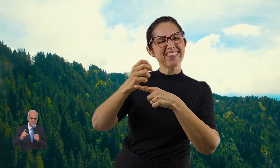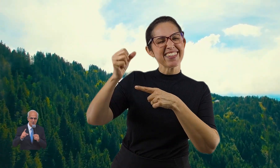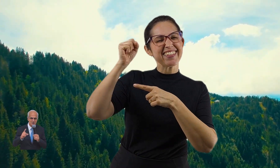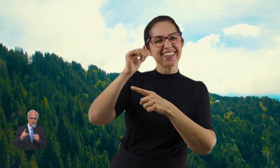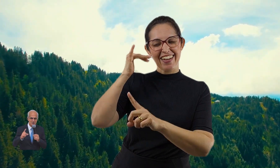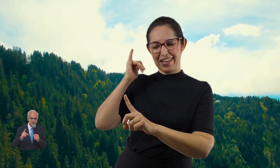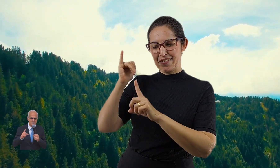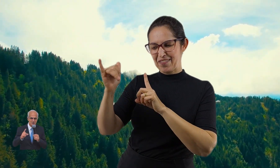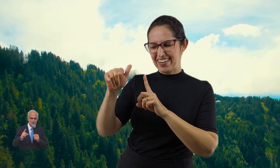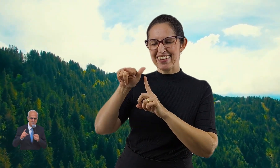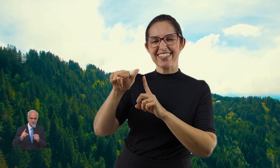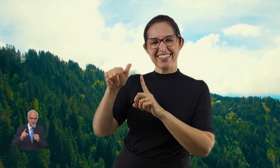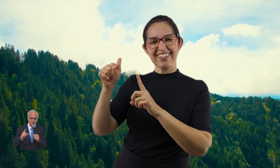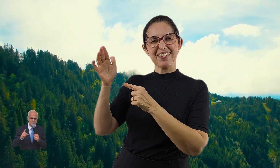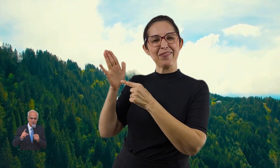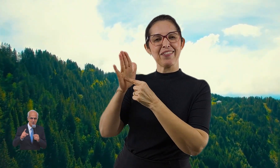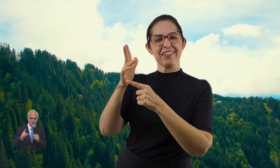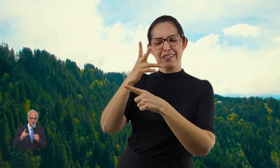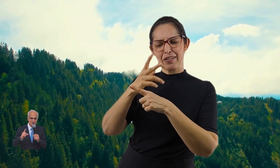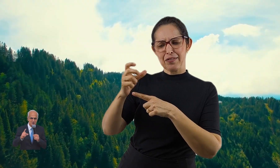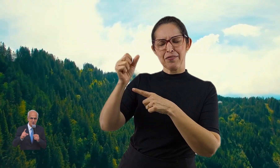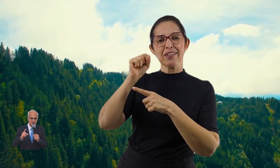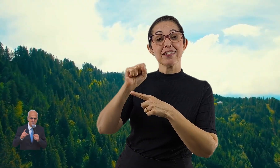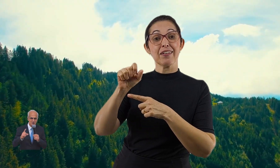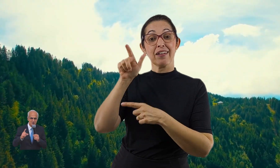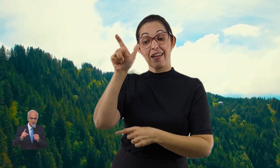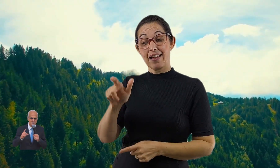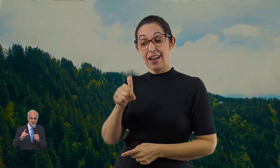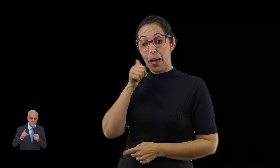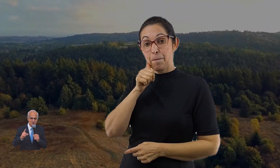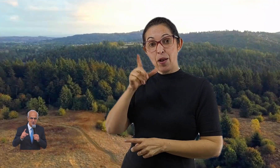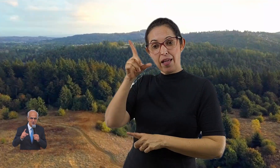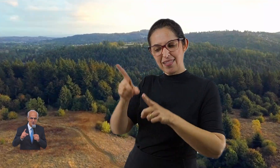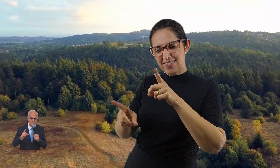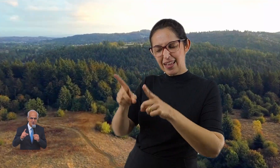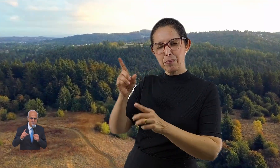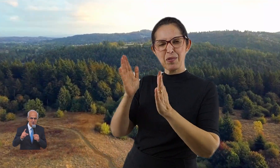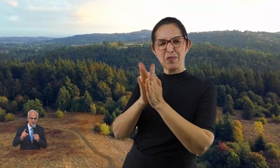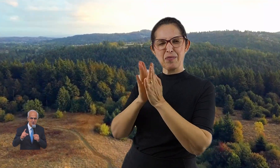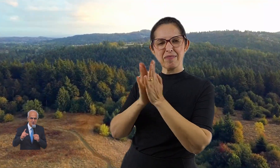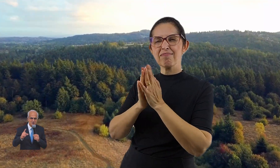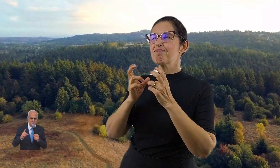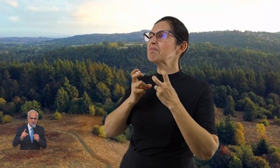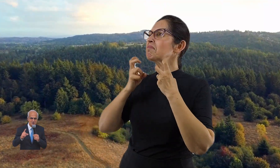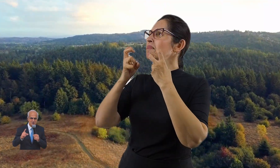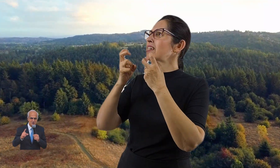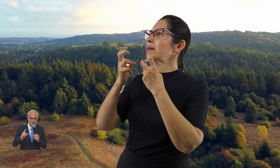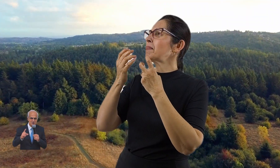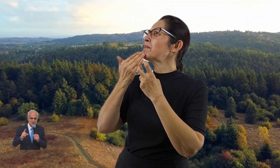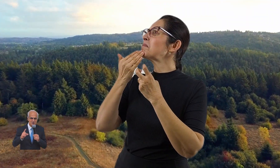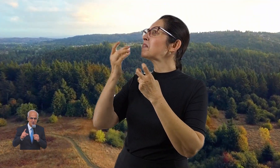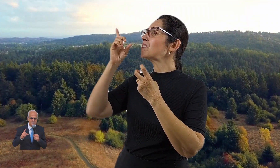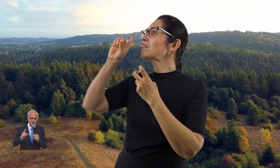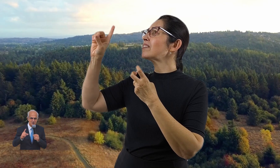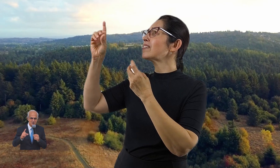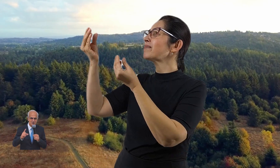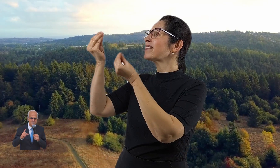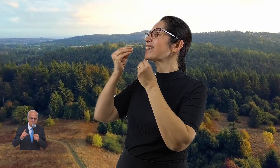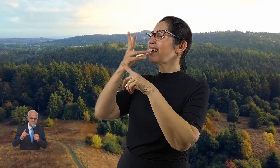vem na vida de uma Débora, que orava ao Senhor, que clamava ao Senhor, que estava lá buscando ao